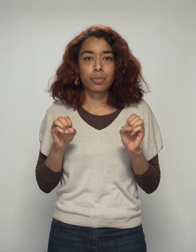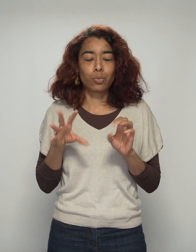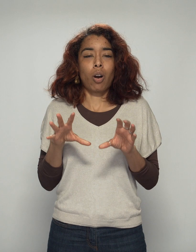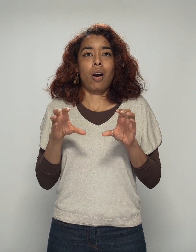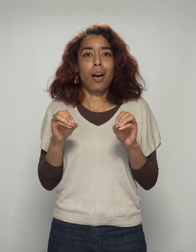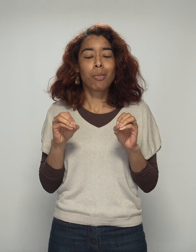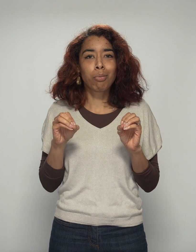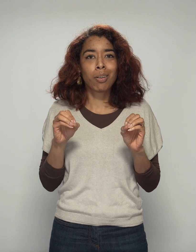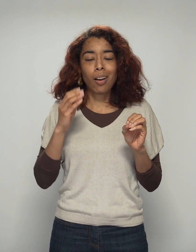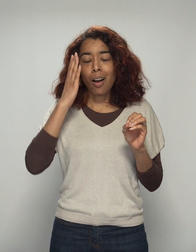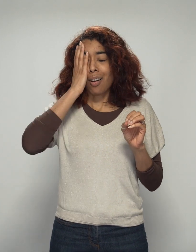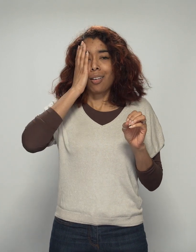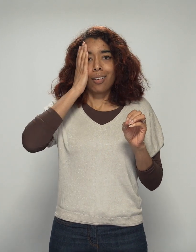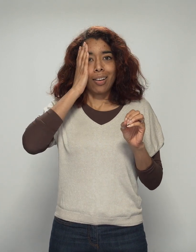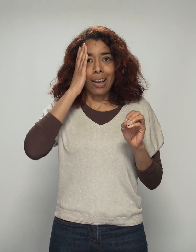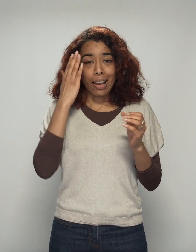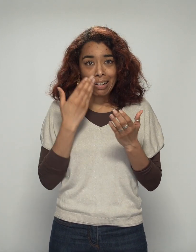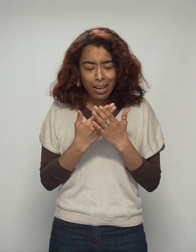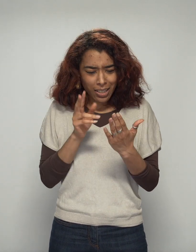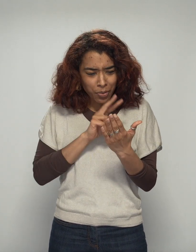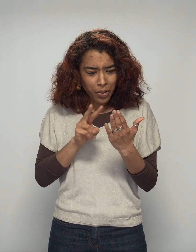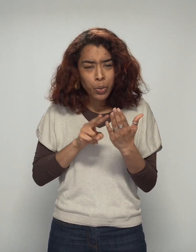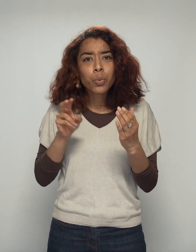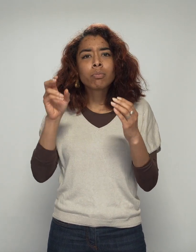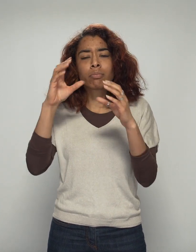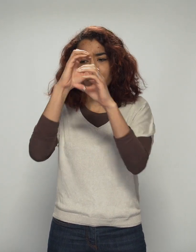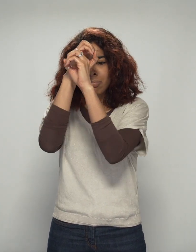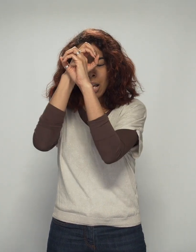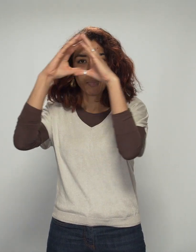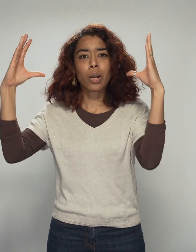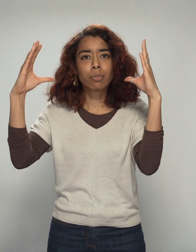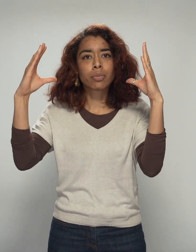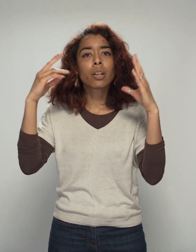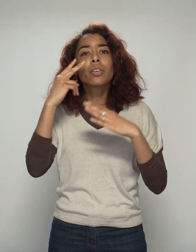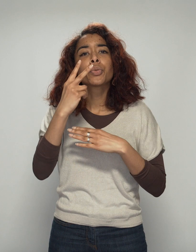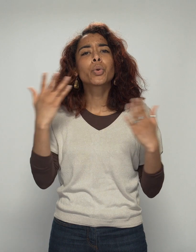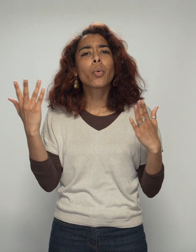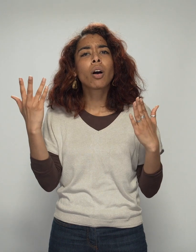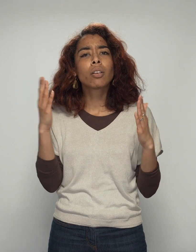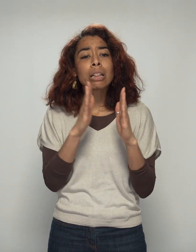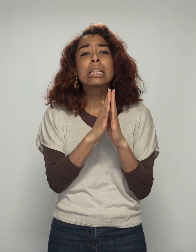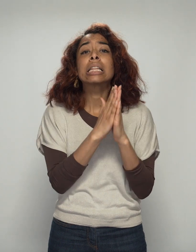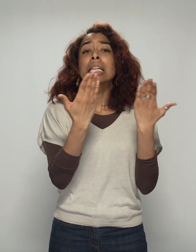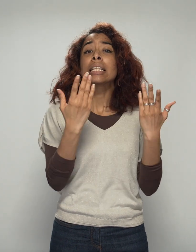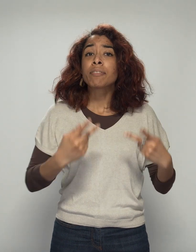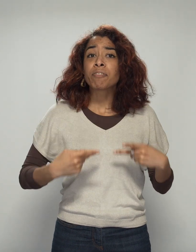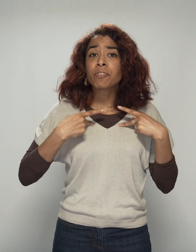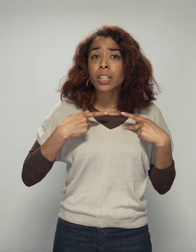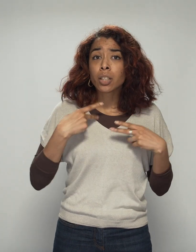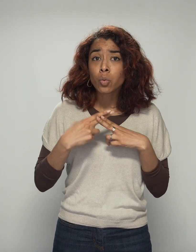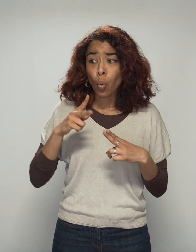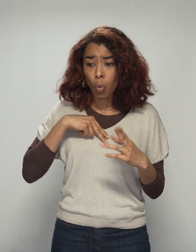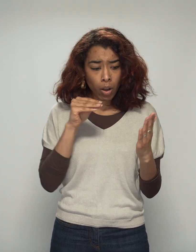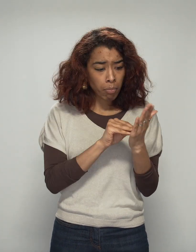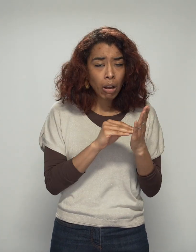vraiment... waouh, un choc pour moi et j'ai lu Apocalypse et j'ai vu que mon nom n'était pas inscrit dans le livre de